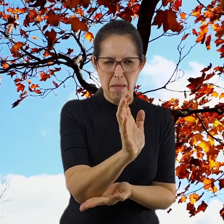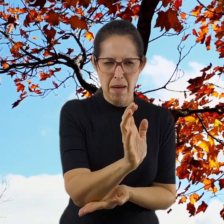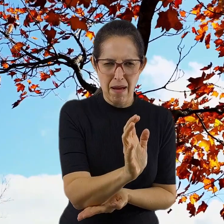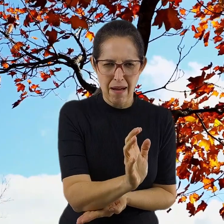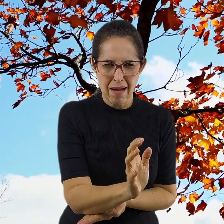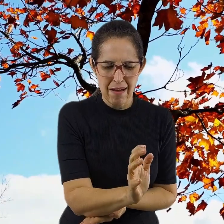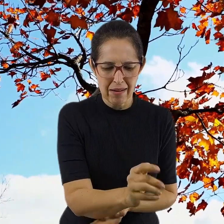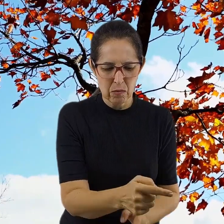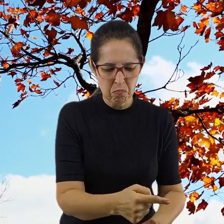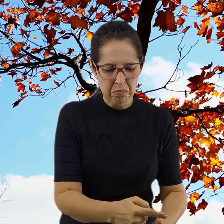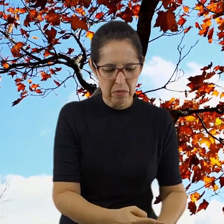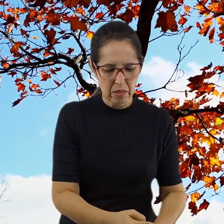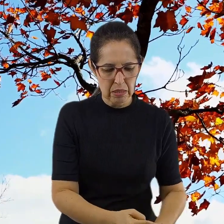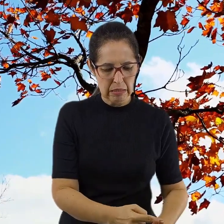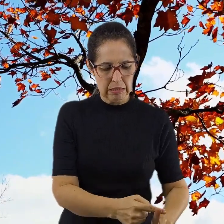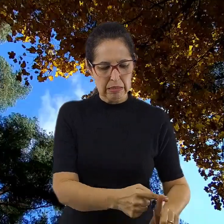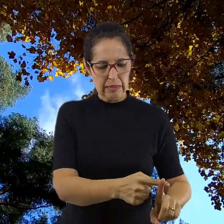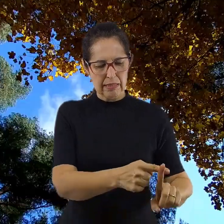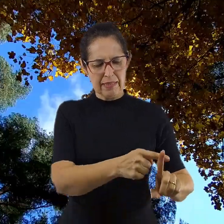fuzil, como